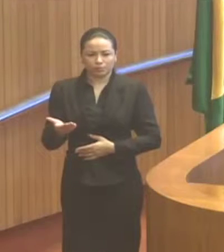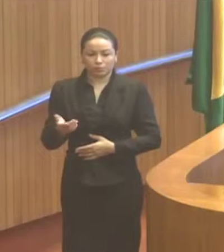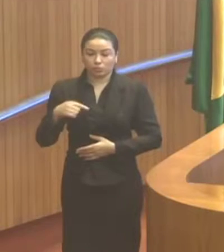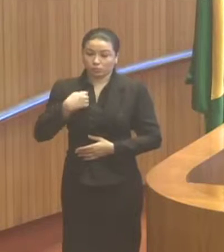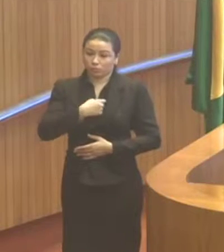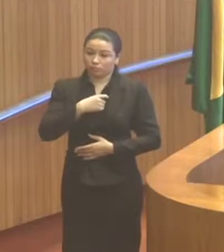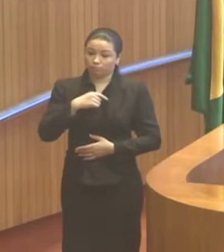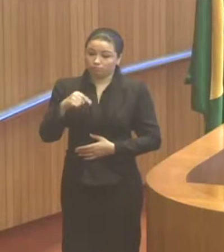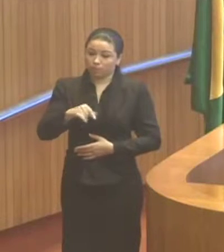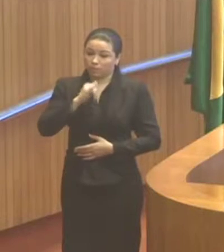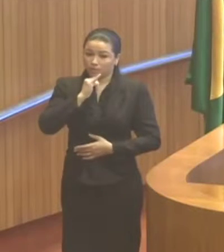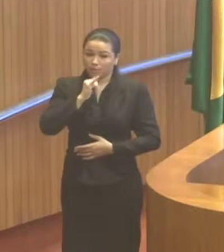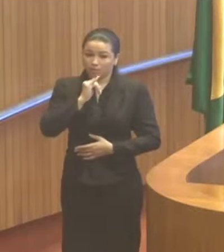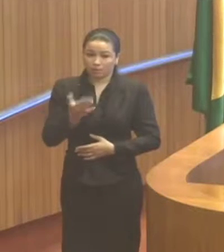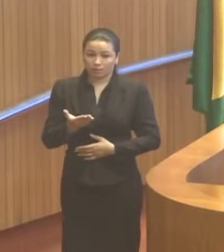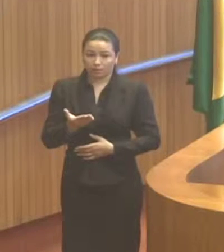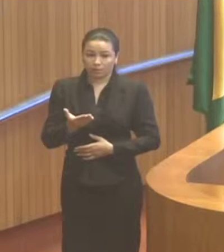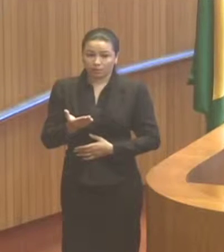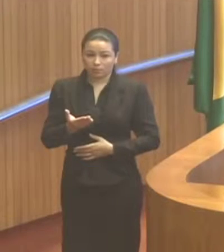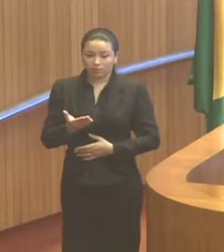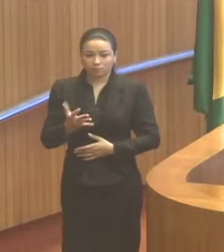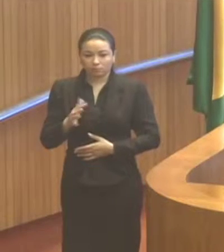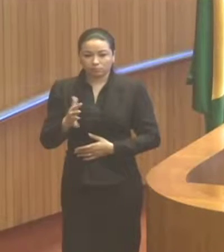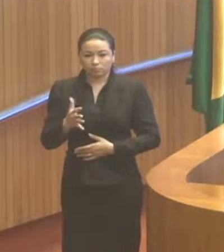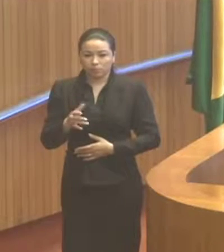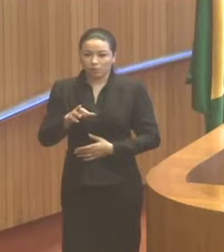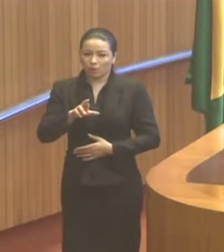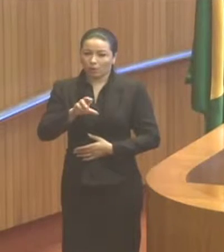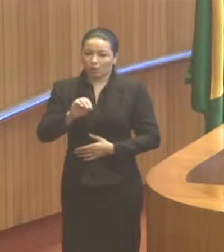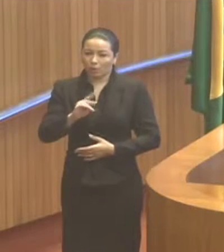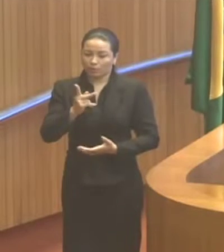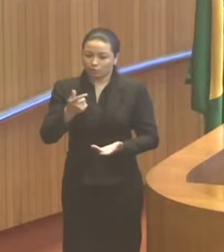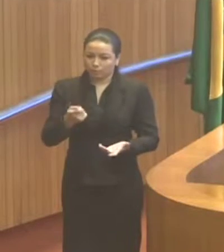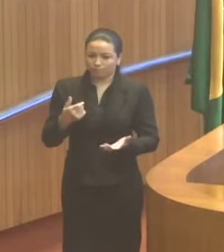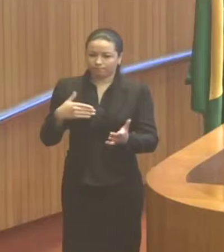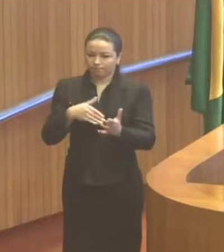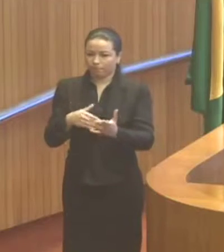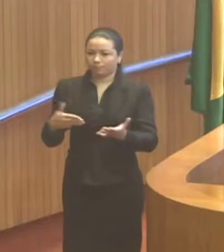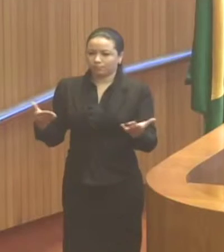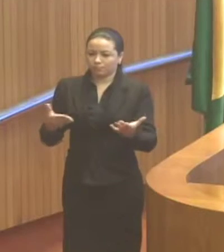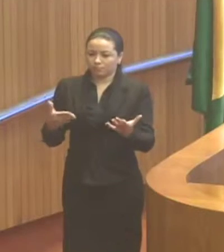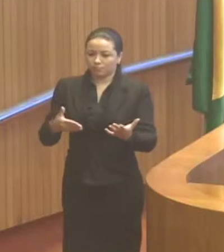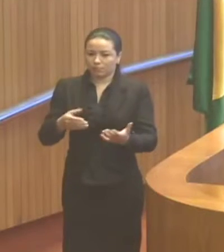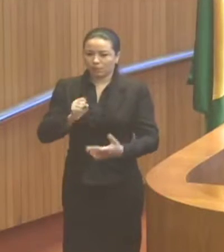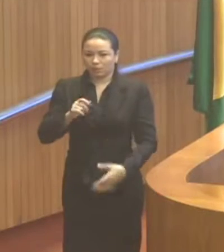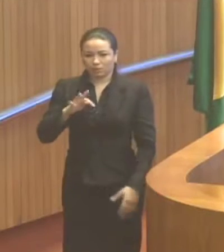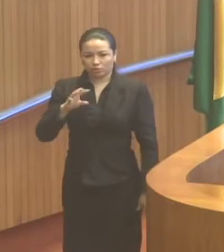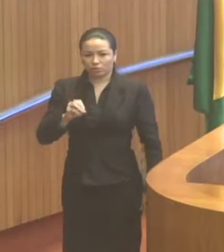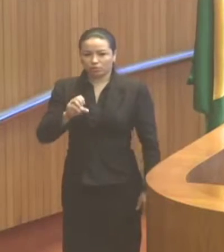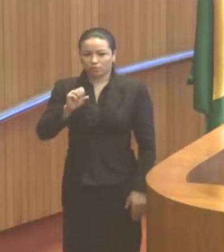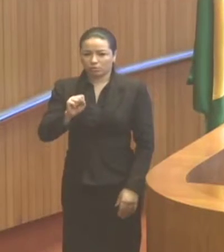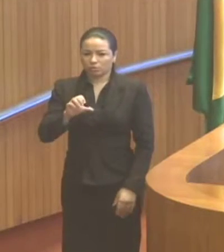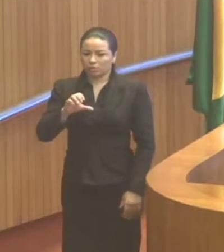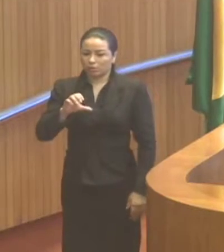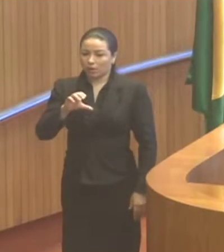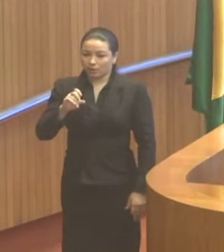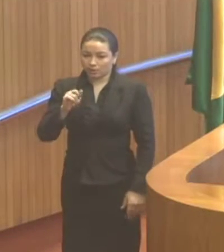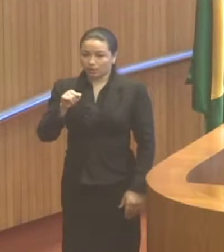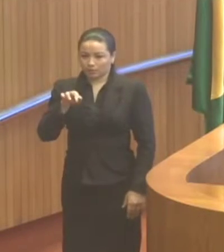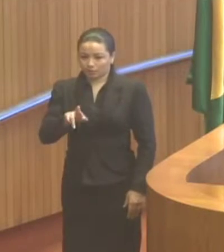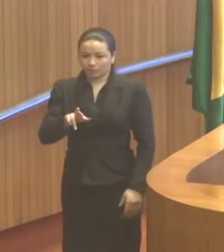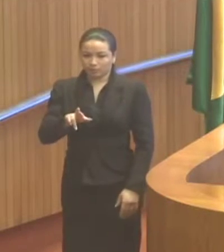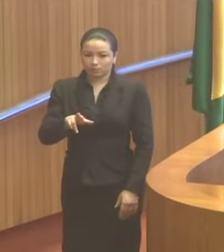tivemos aí, por exemplo, desde o aspirante Rocha até agora ao sargento César, ao sargento Sal,